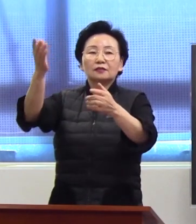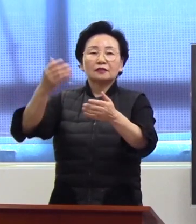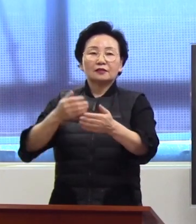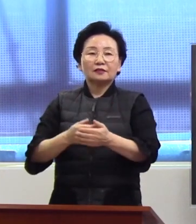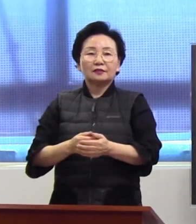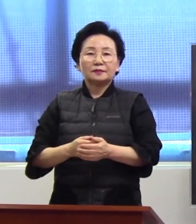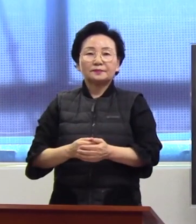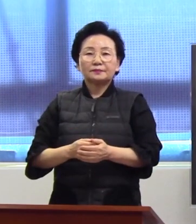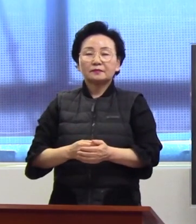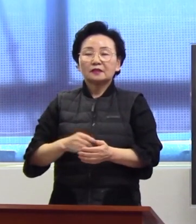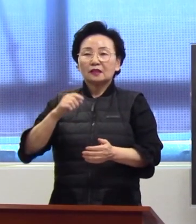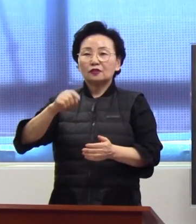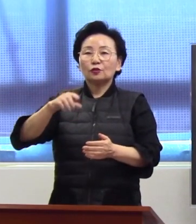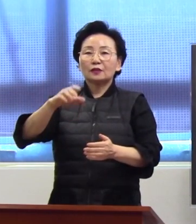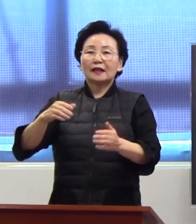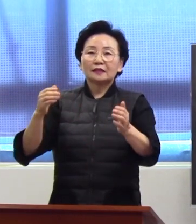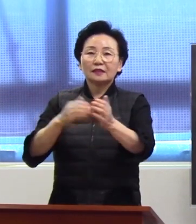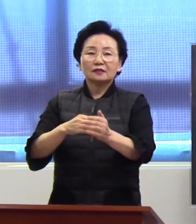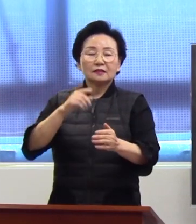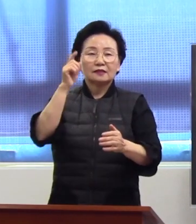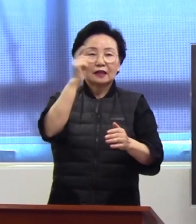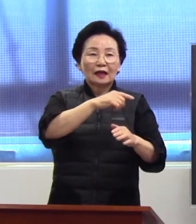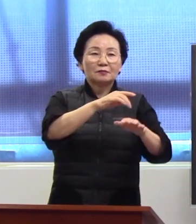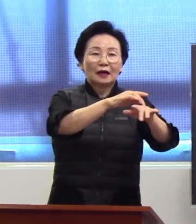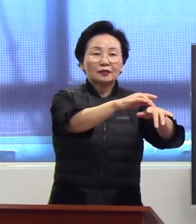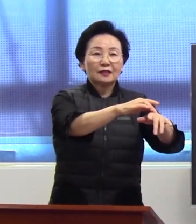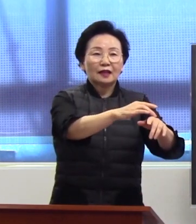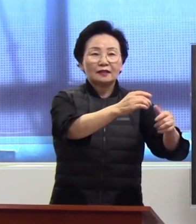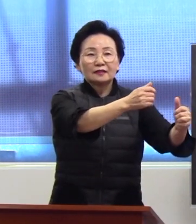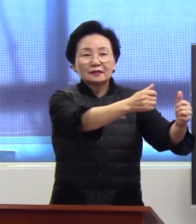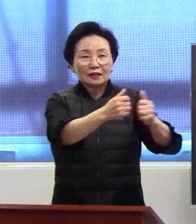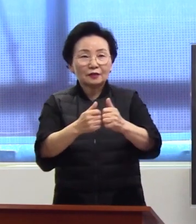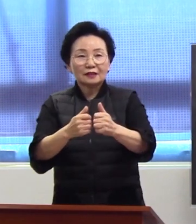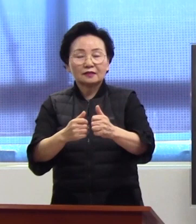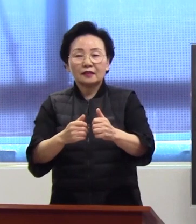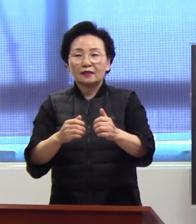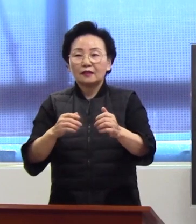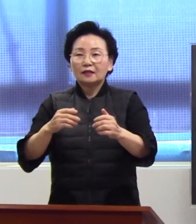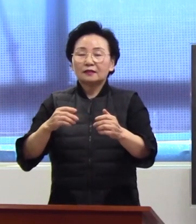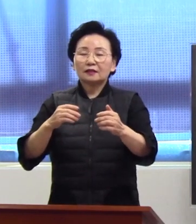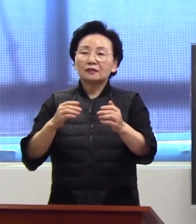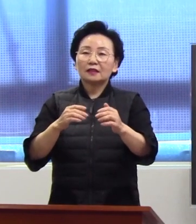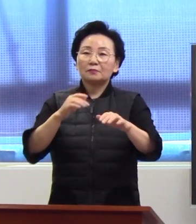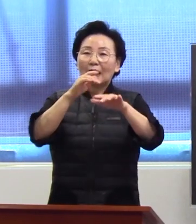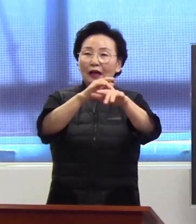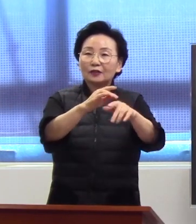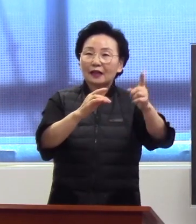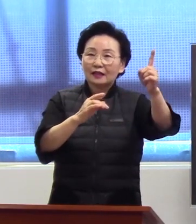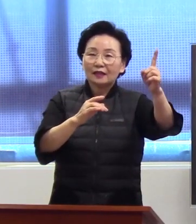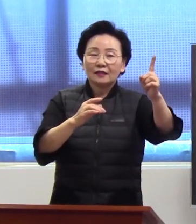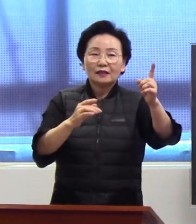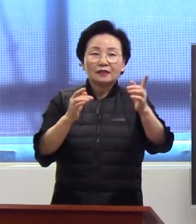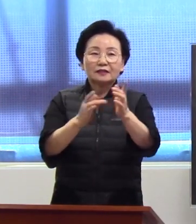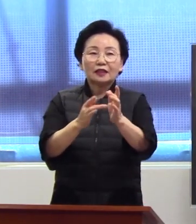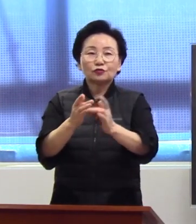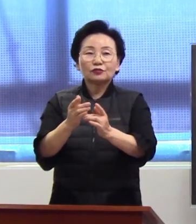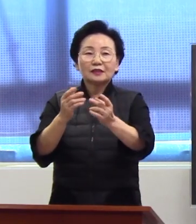거예요. 그것까지 그 악한 마귀가 따라왔는데 이제 그러니까 마귀 하나,